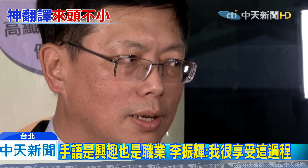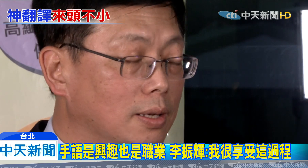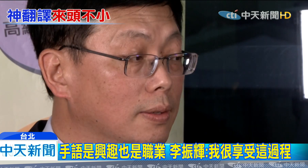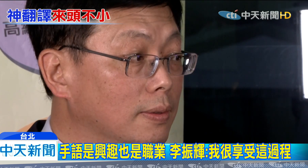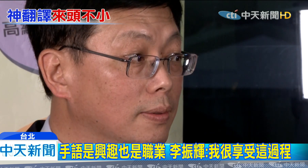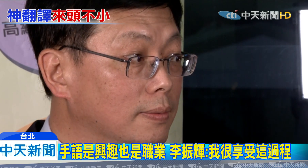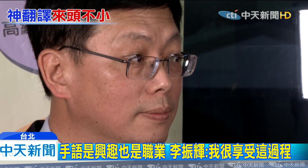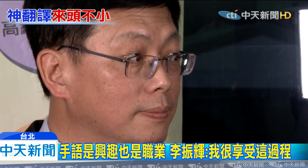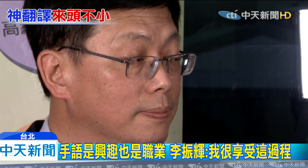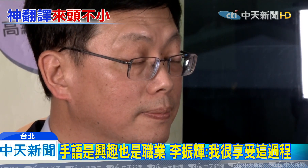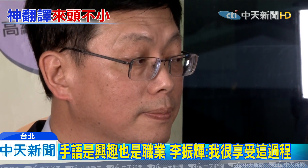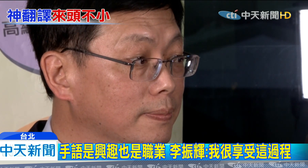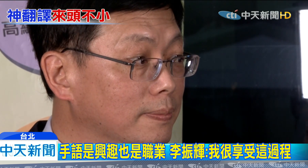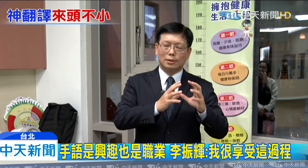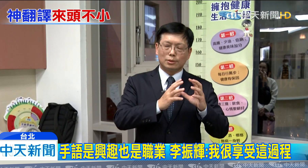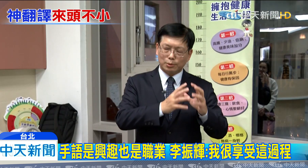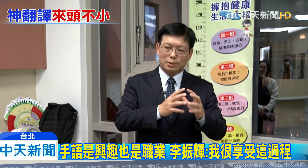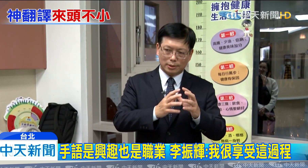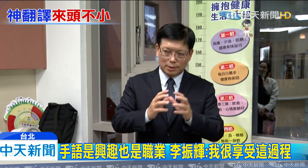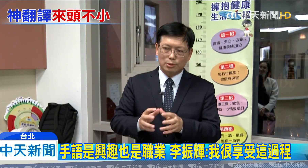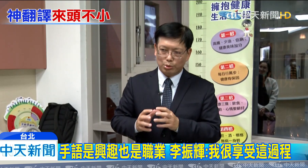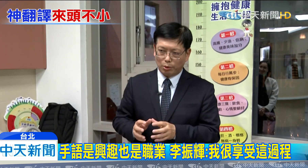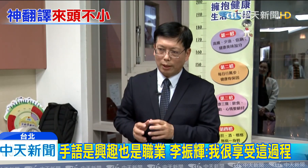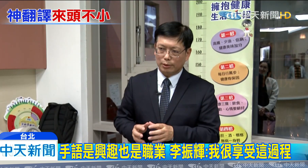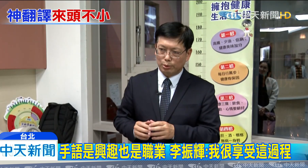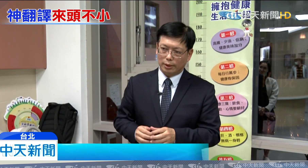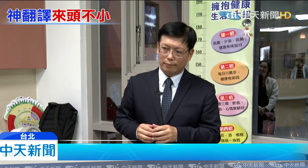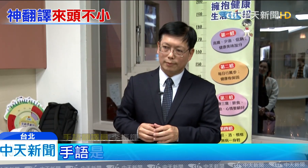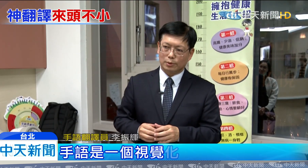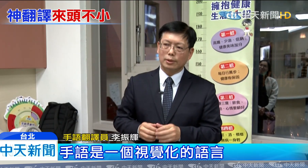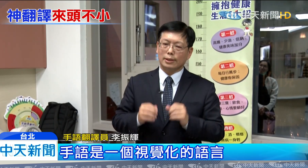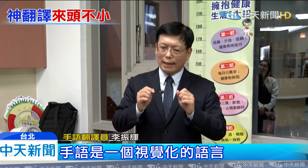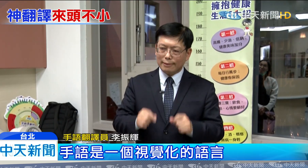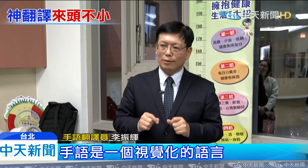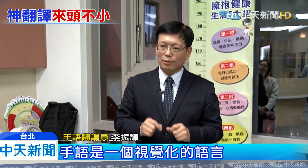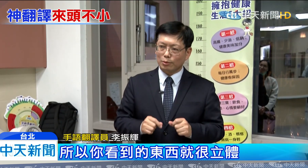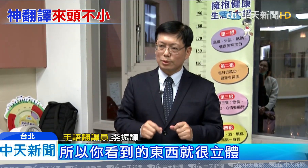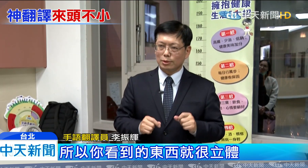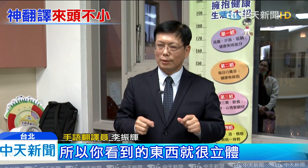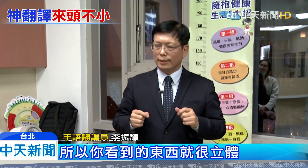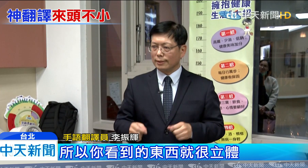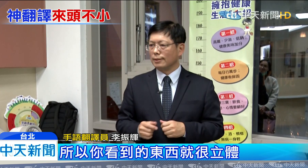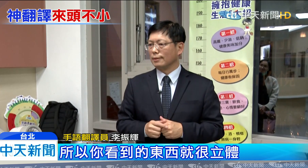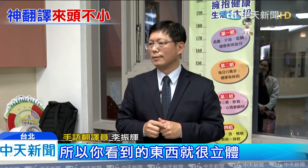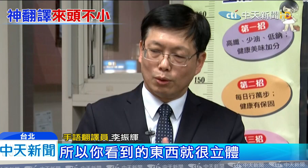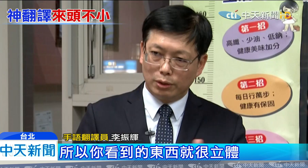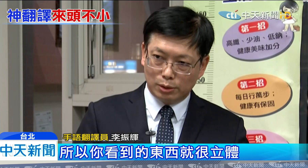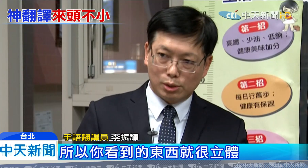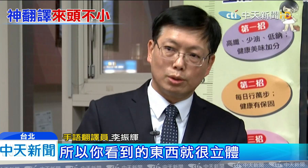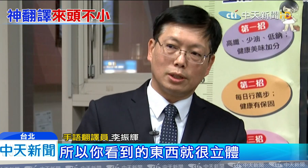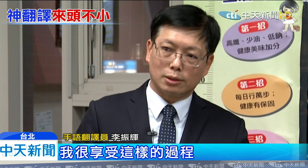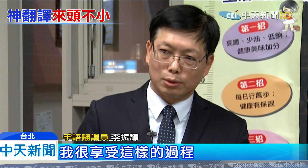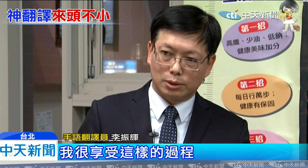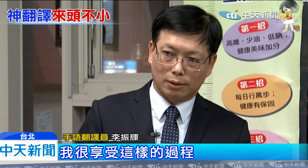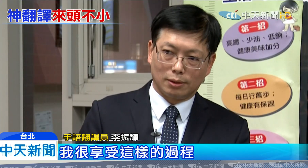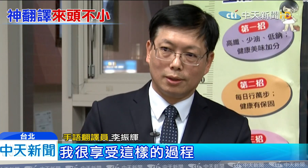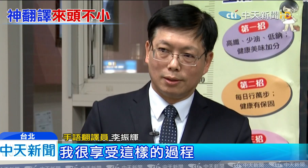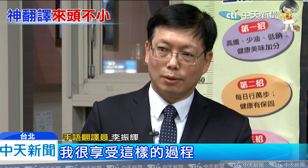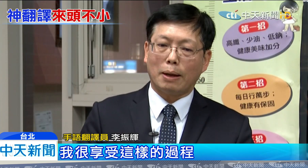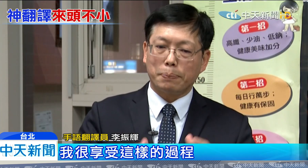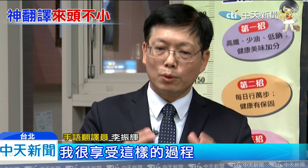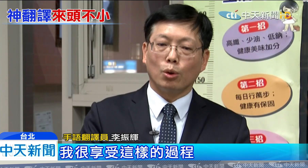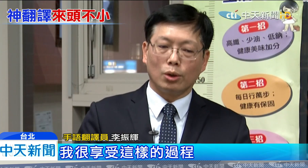语这条路真的学海无涯。 手语是个视觉化的语言，所以你看到的东西就很立体。我研究于这样的过